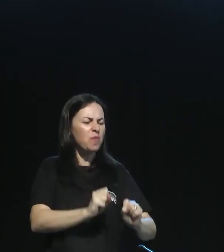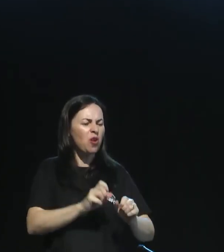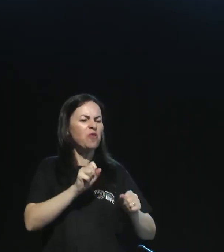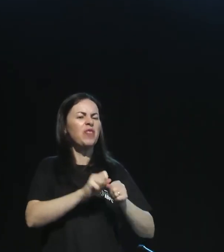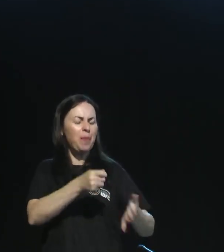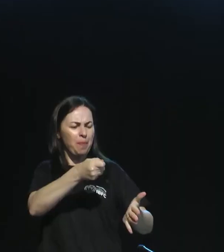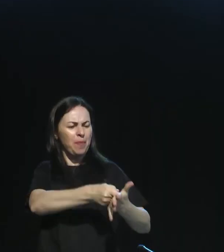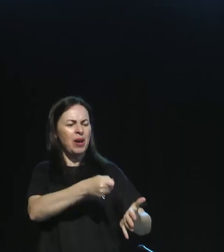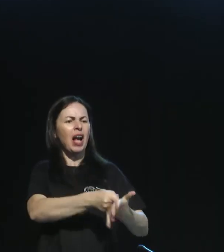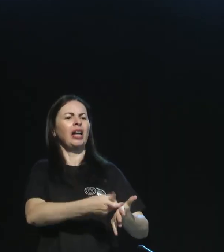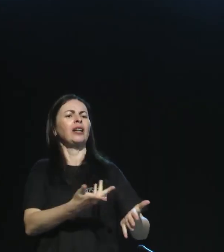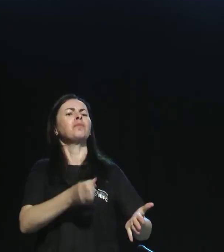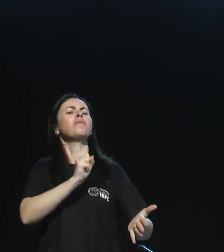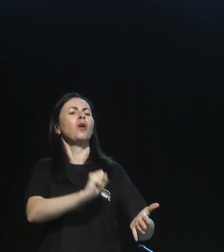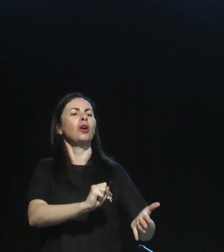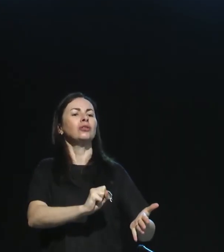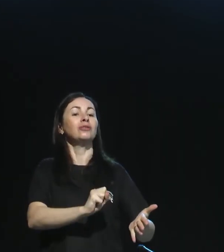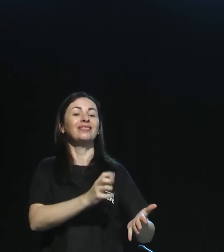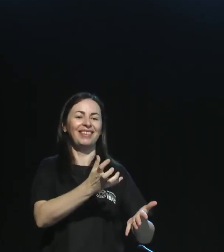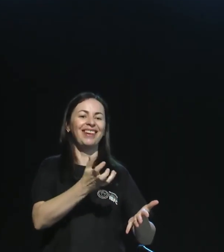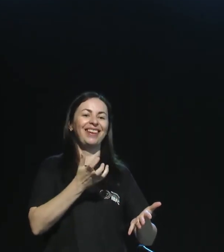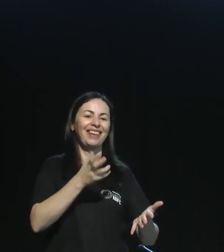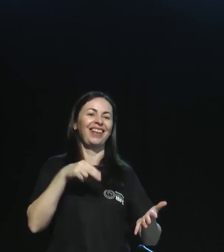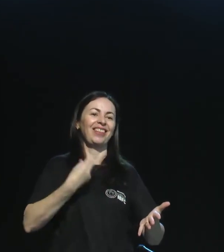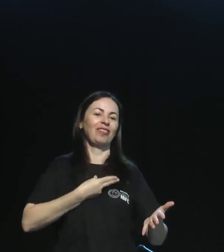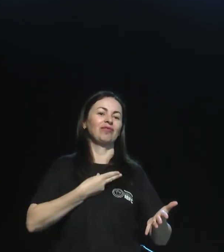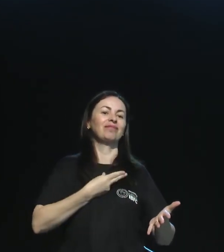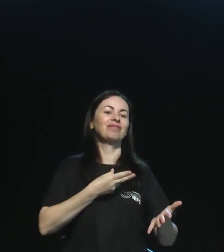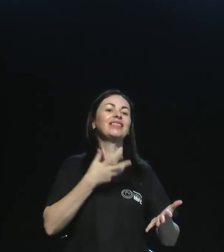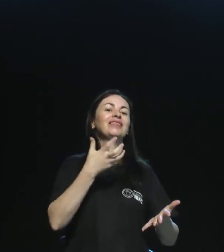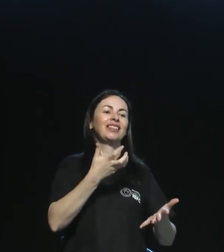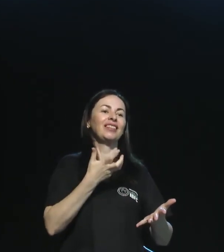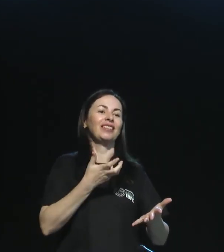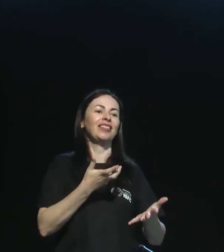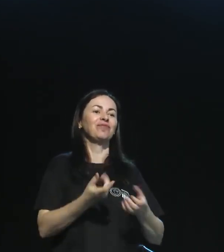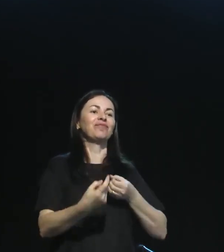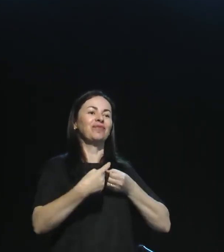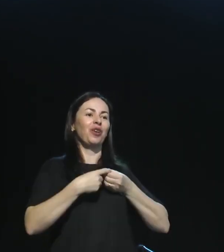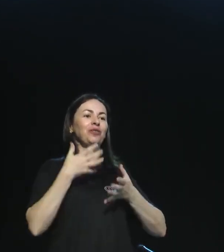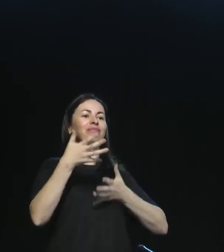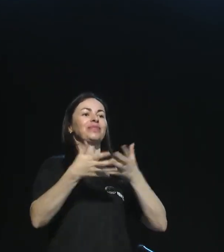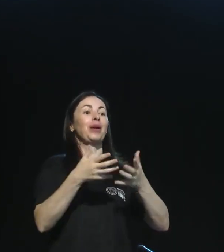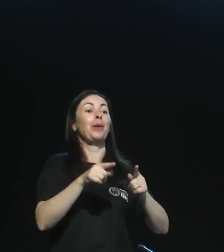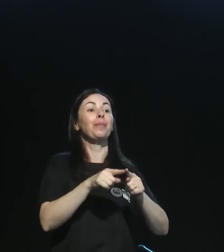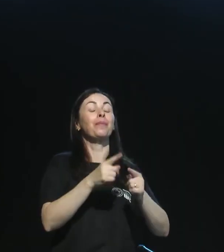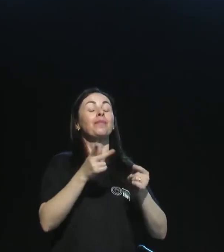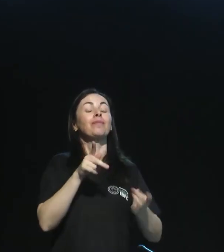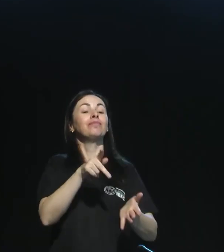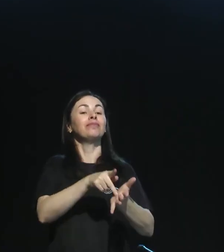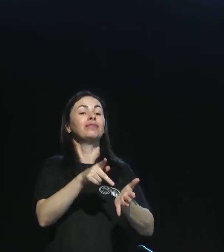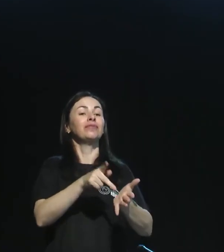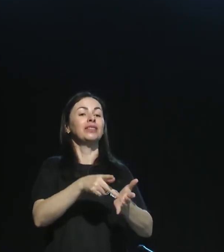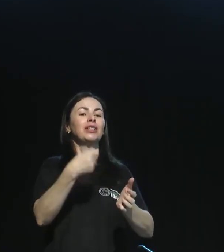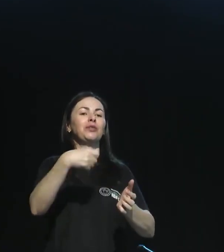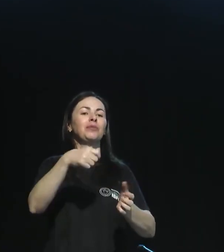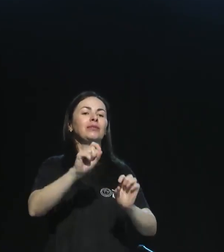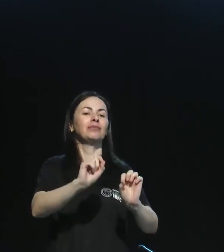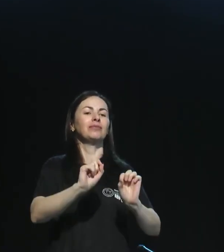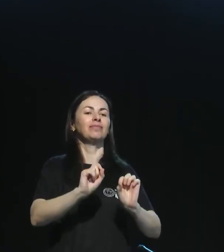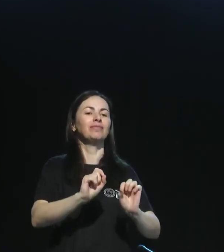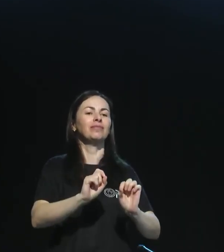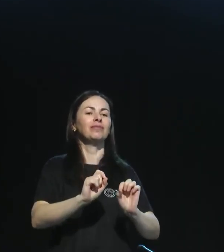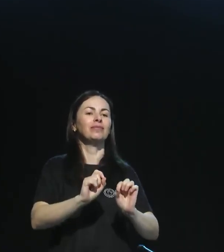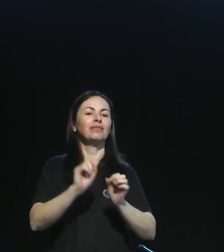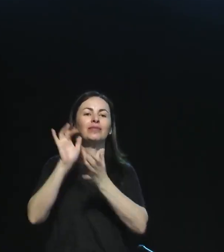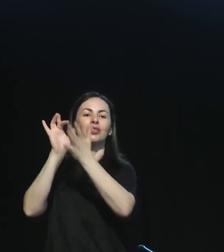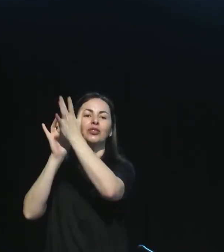isso. É isso que a gente quer ouvir. Mas o que a gente precisa ouvir é Jesus